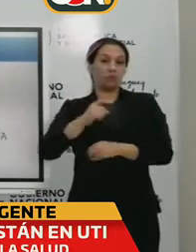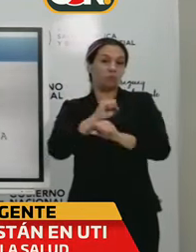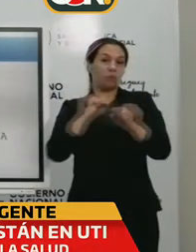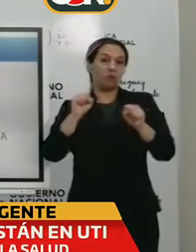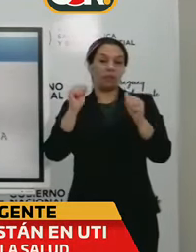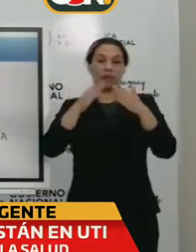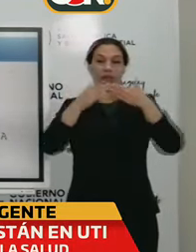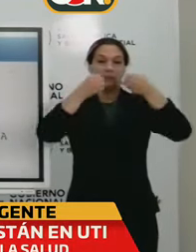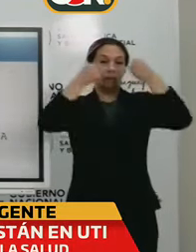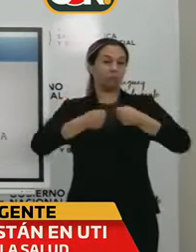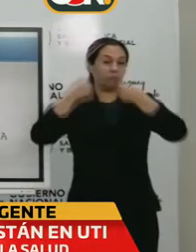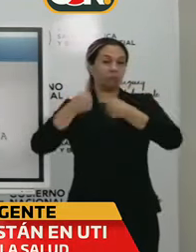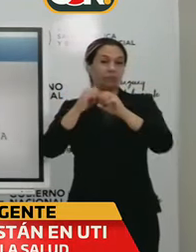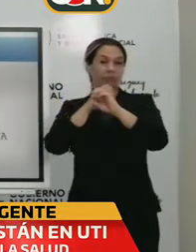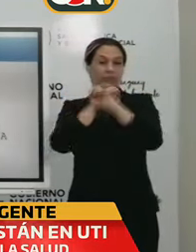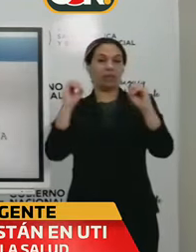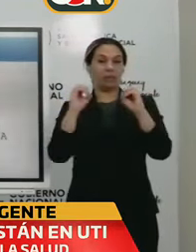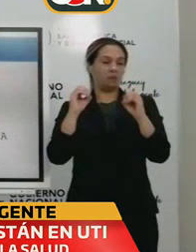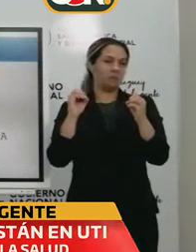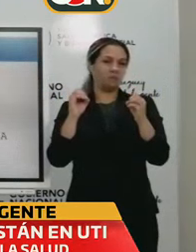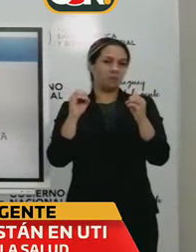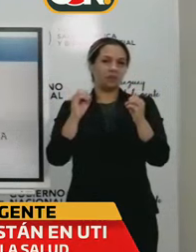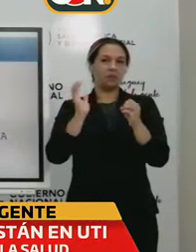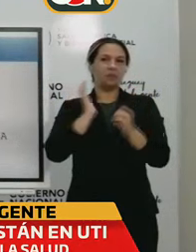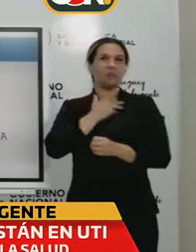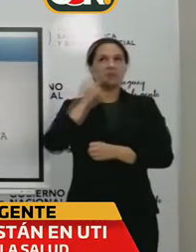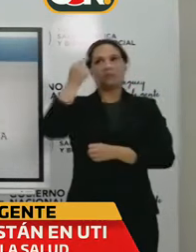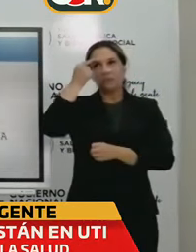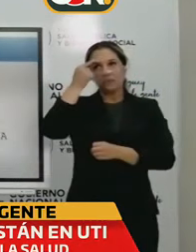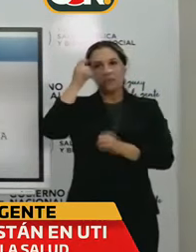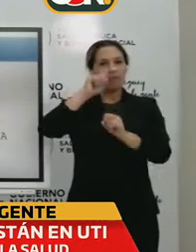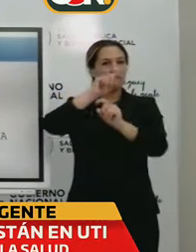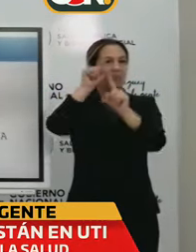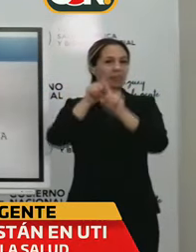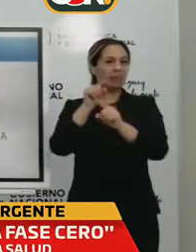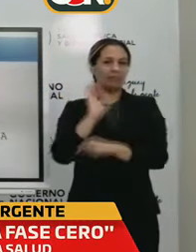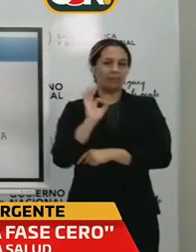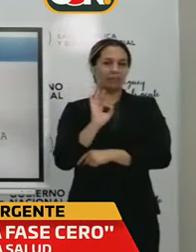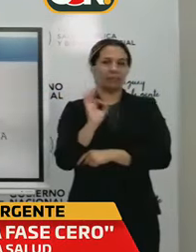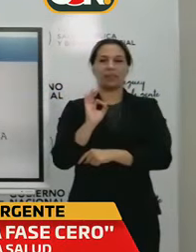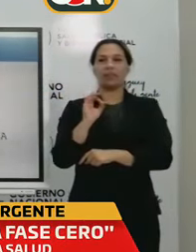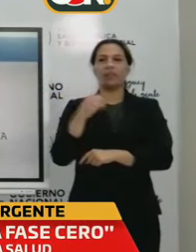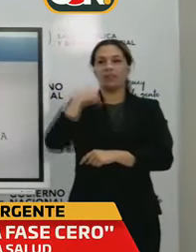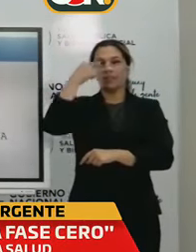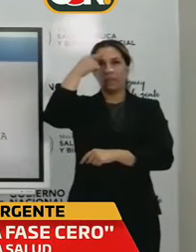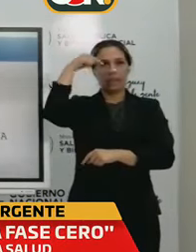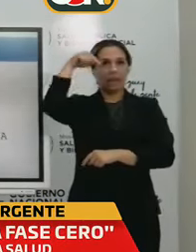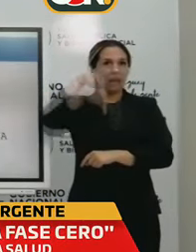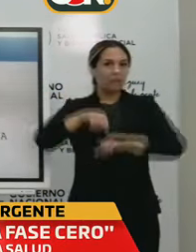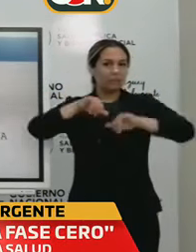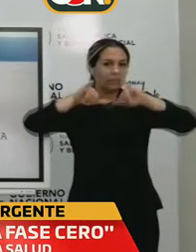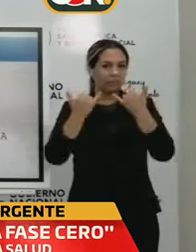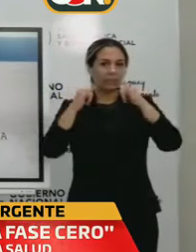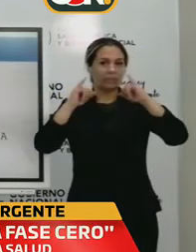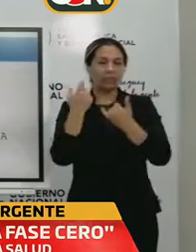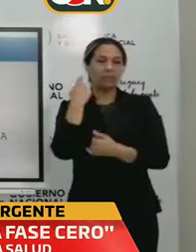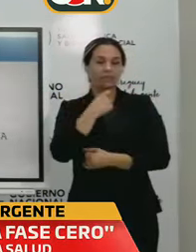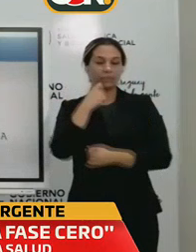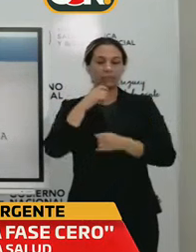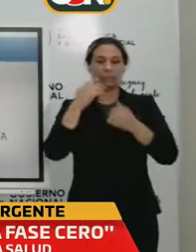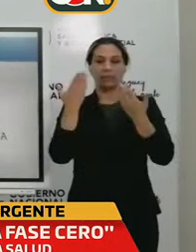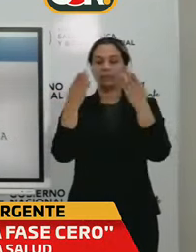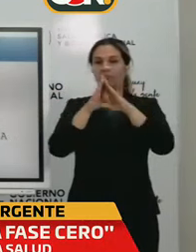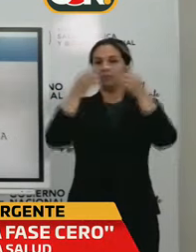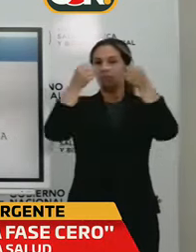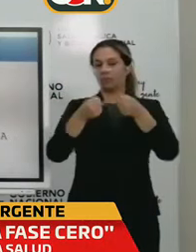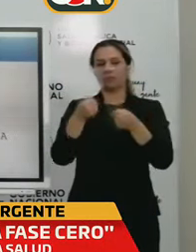no estamos, sí estamos evaluando, pero no estamos considerando como algo que ya hay que aplicar, ¿verdad? ¿Se pueden tener escenarios peores?